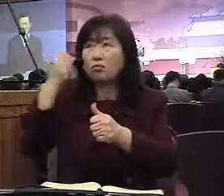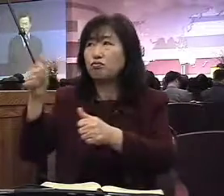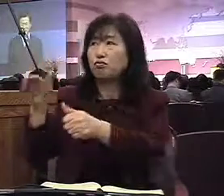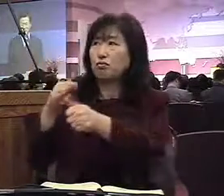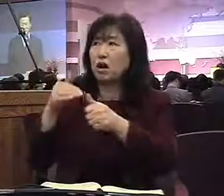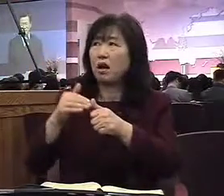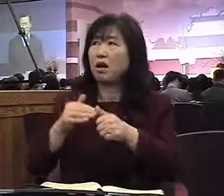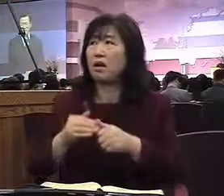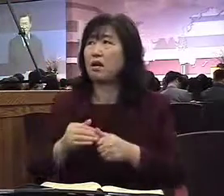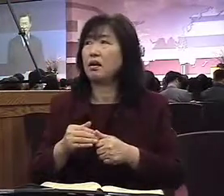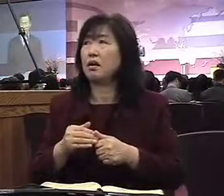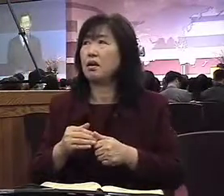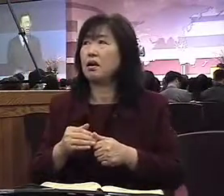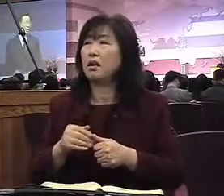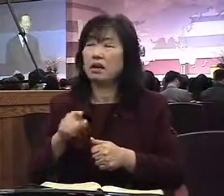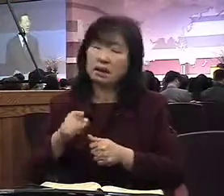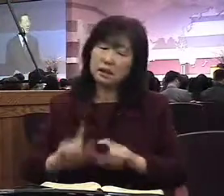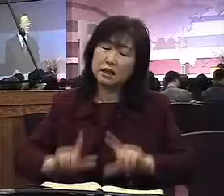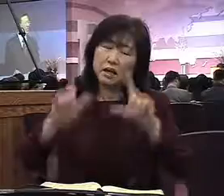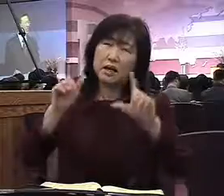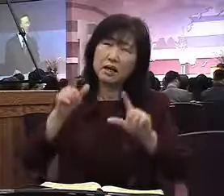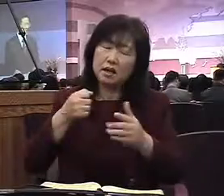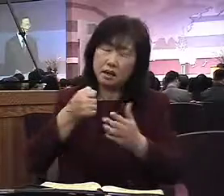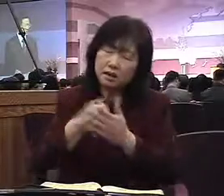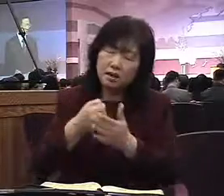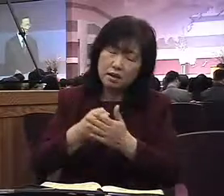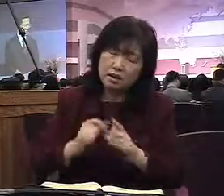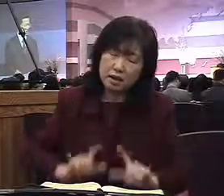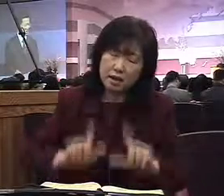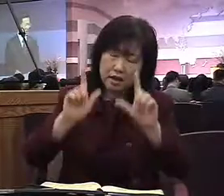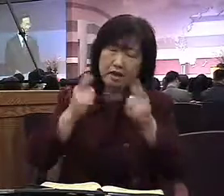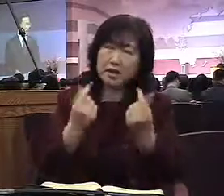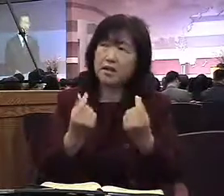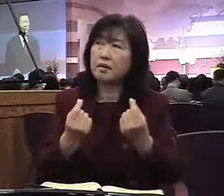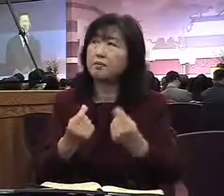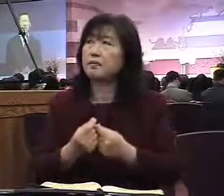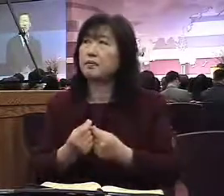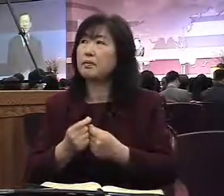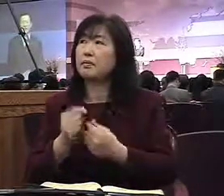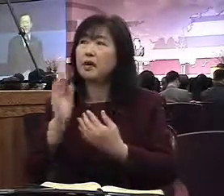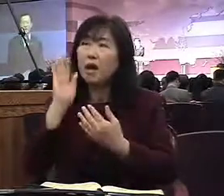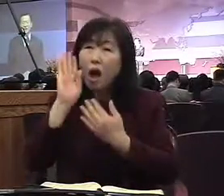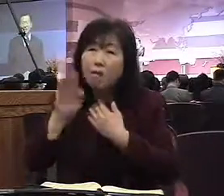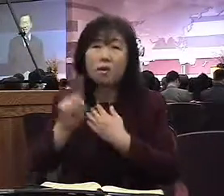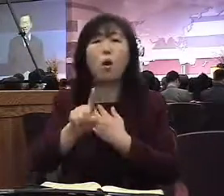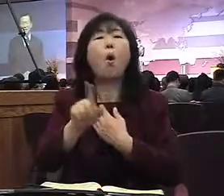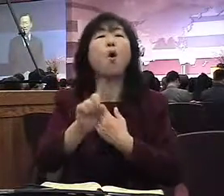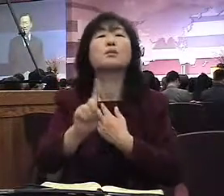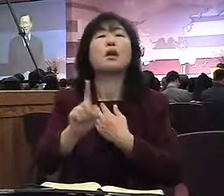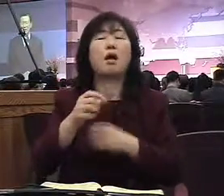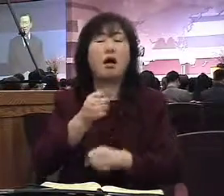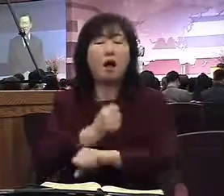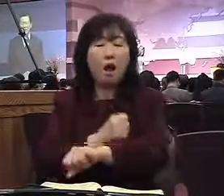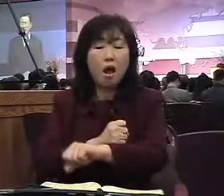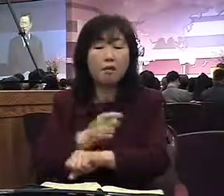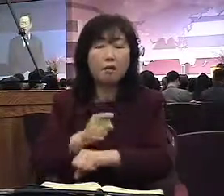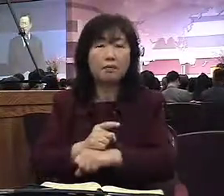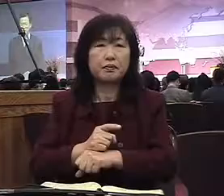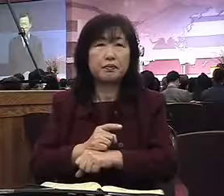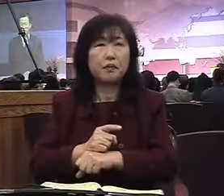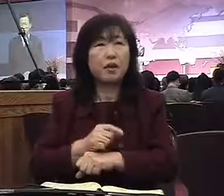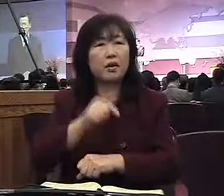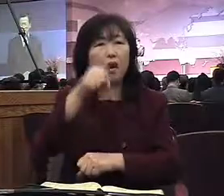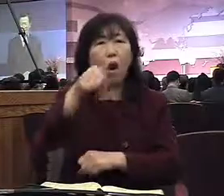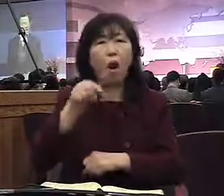같이요. 그날이 아마 결단의 날이었던 것 같아요. 앞으로는 어떡하니? 그때 제가 경영학을